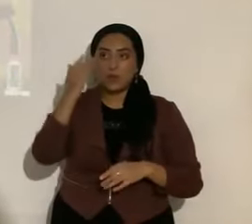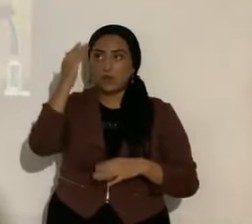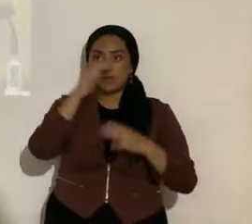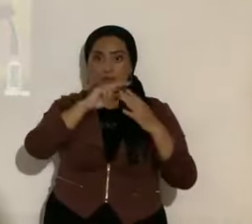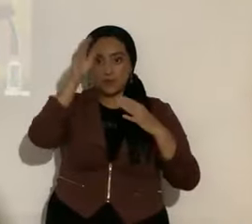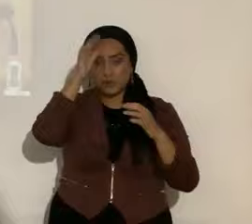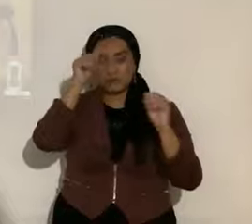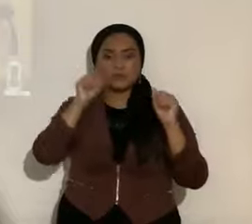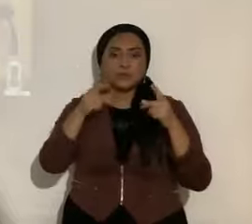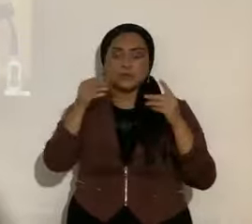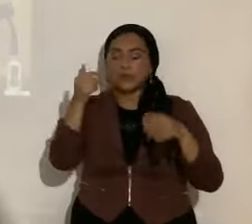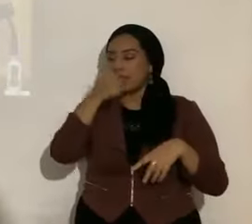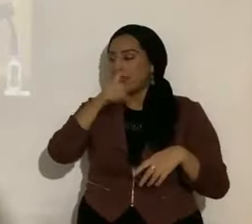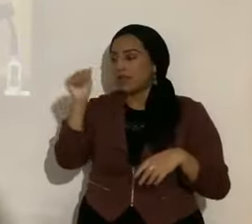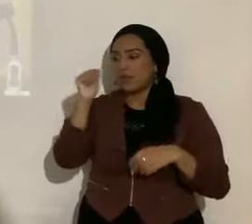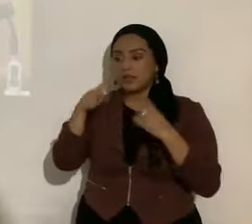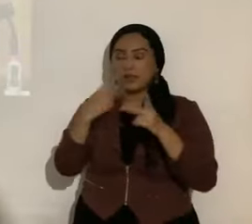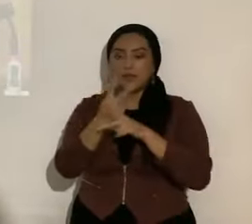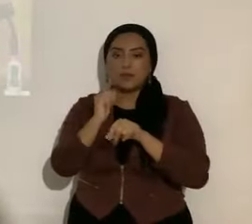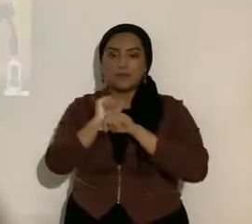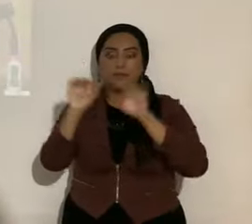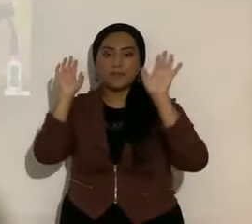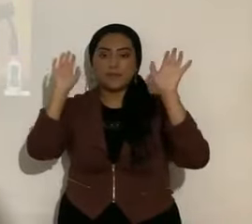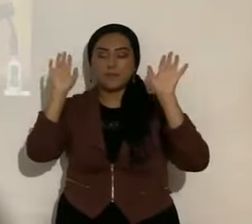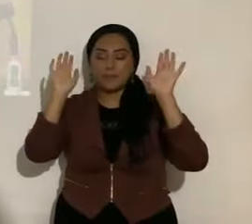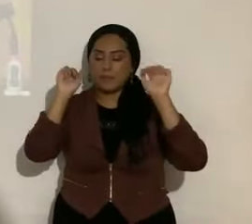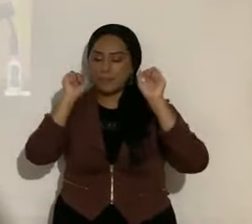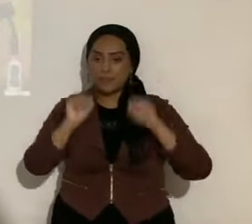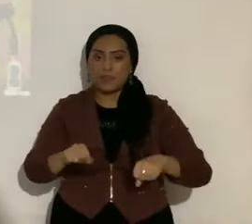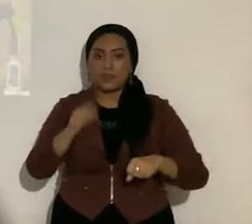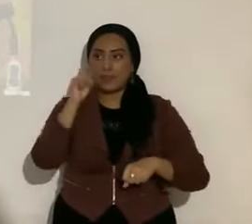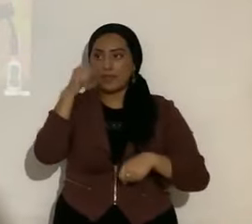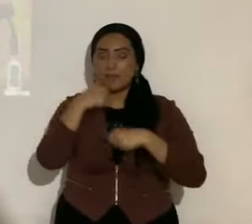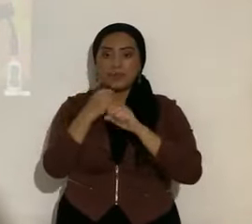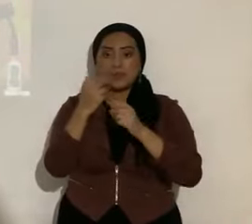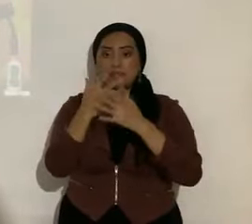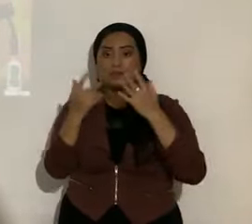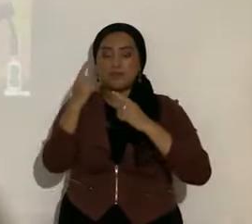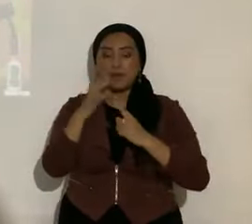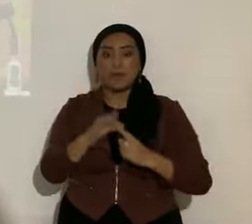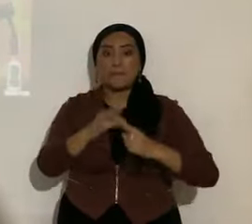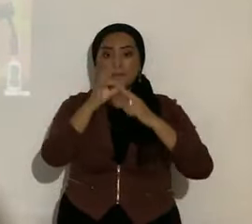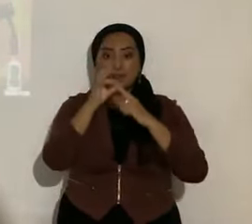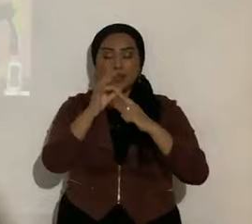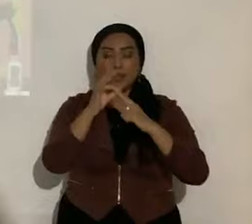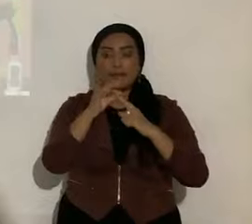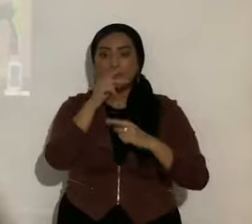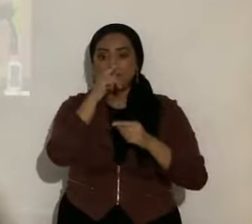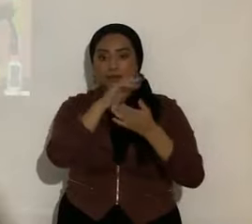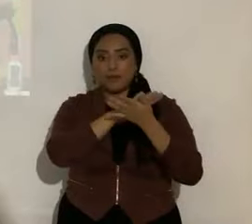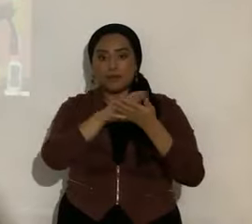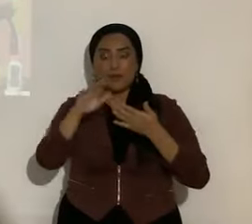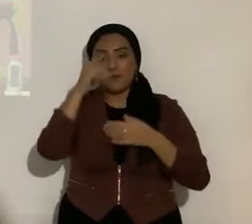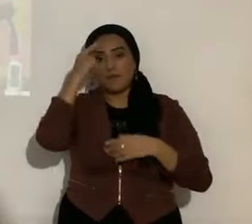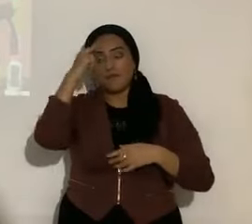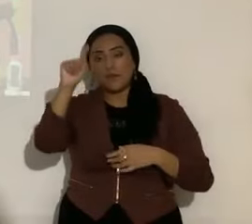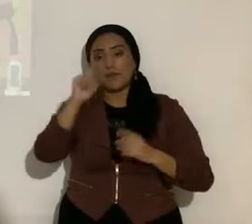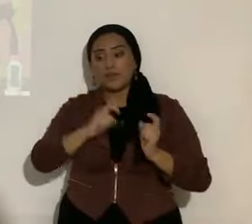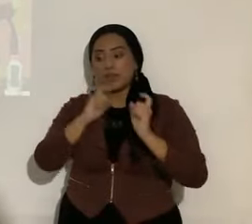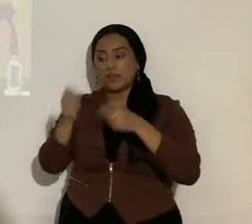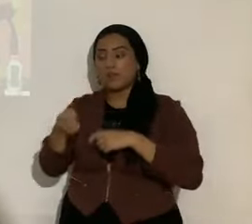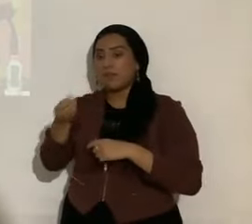hacer cualquier cosa. Aleluya, Él es soberano. Y si creó unos cuervos especiales, kosher, limpios, digamos, por así